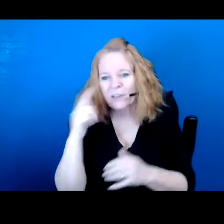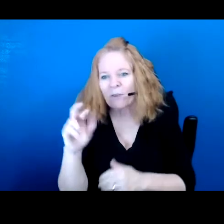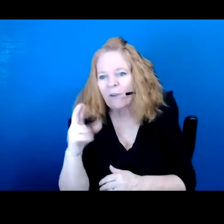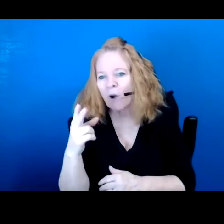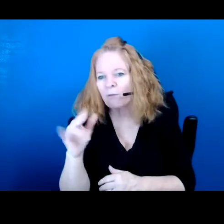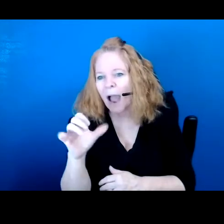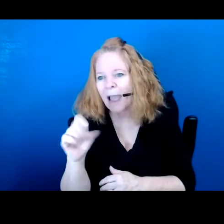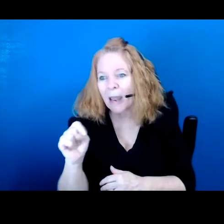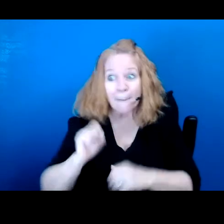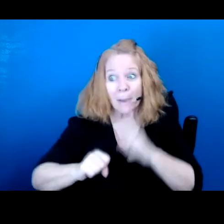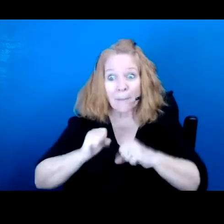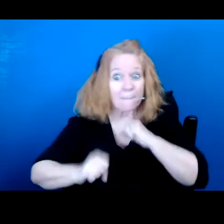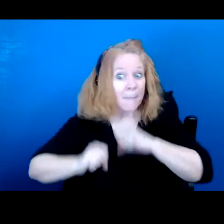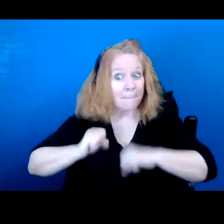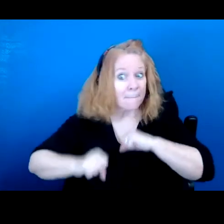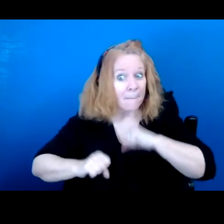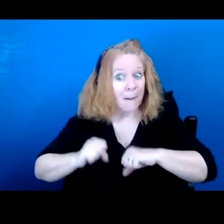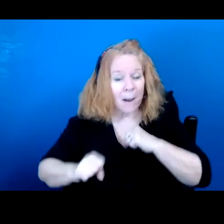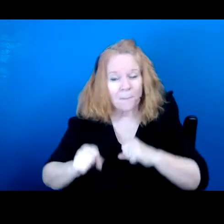saludo que está king